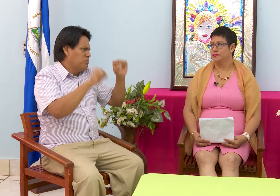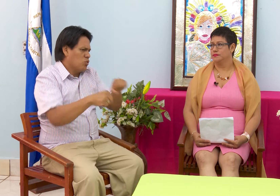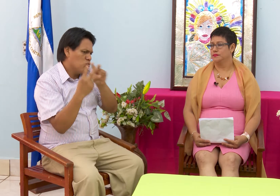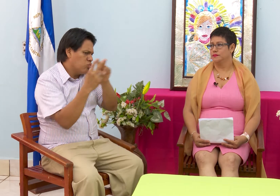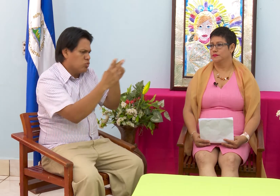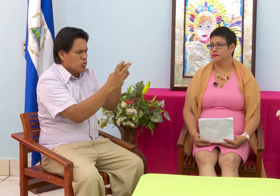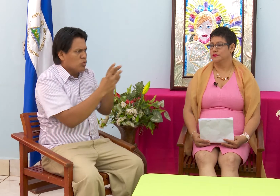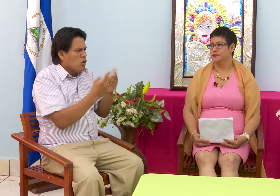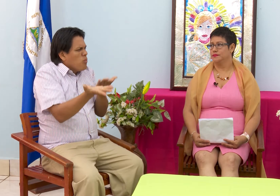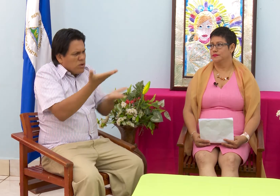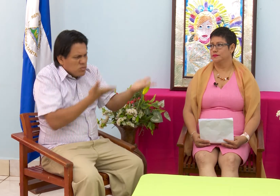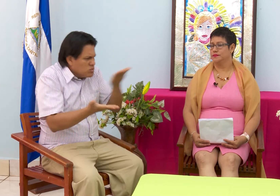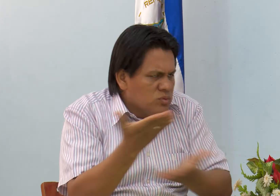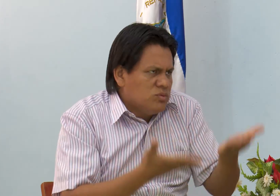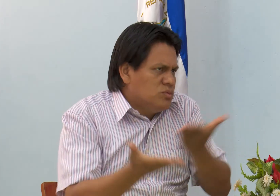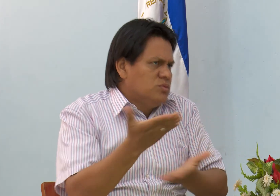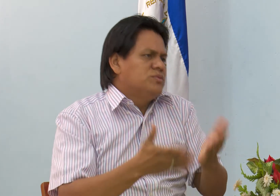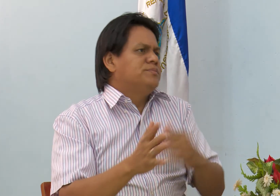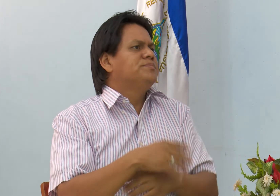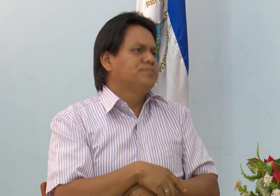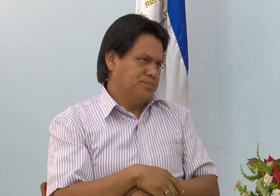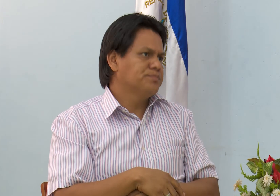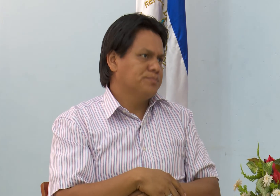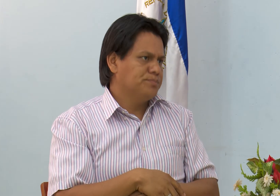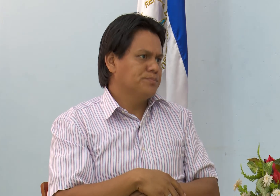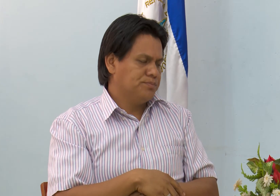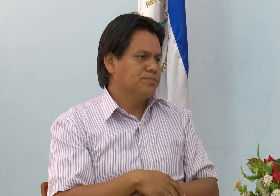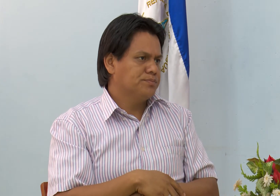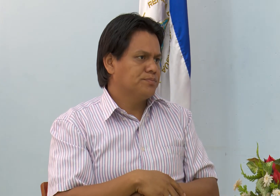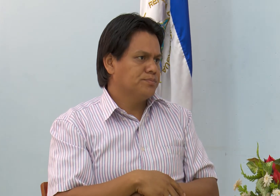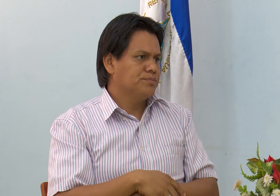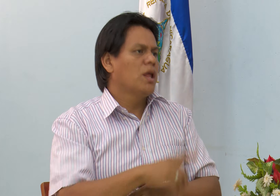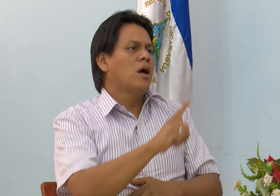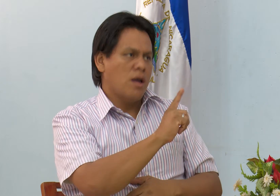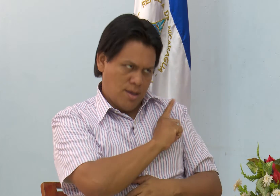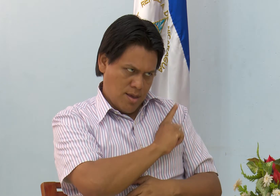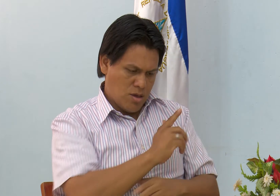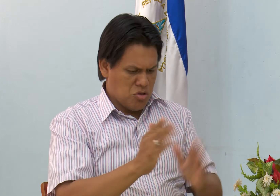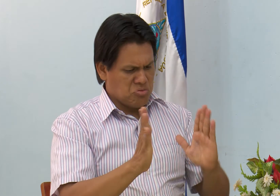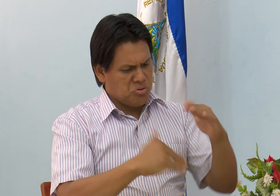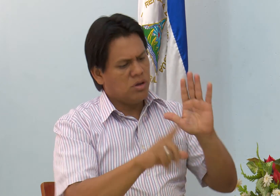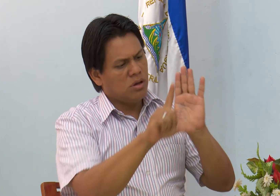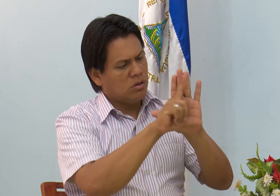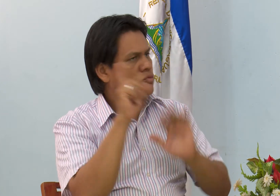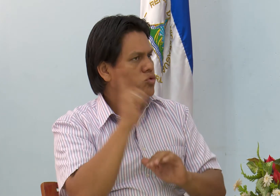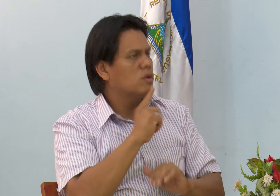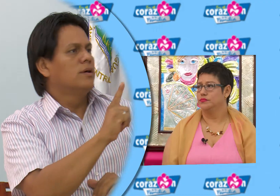discapacidad ingresemos al empleo. Pero hace falta mucho que trabajar con lo que es la empresa privada, hace falta mucha incidencia. Pero